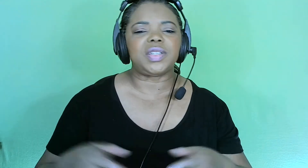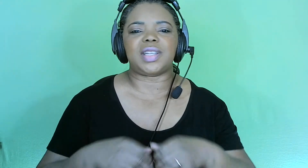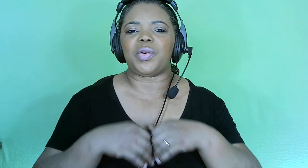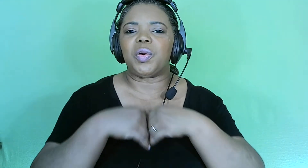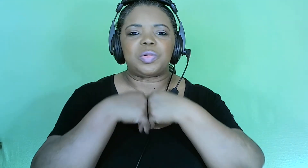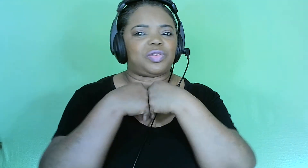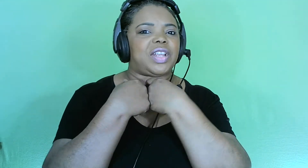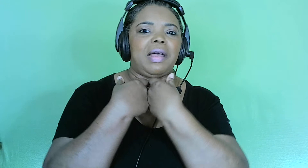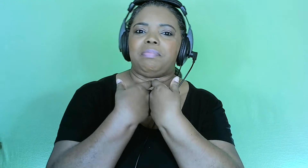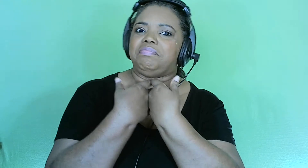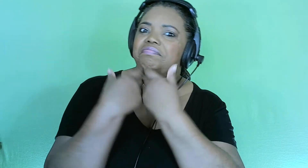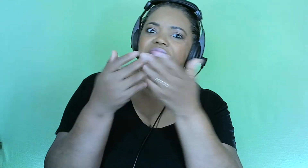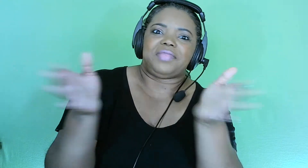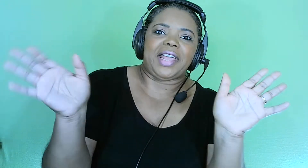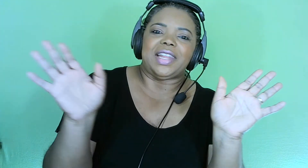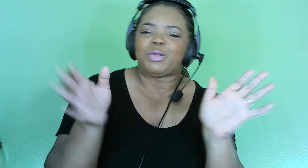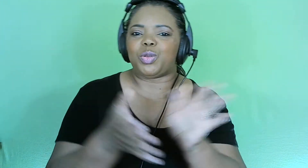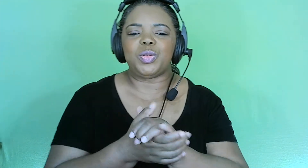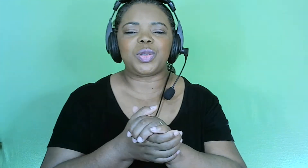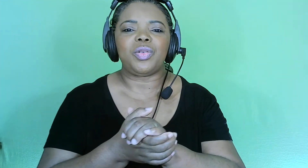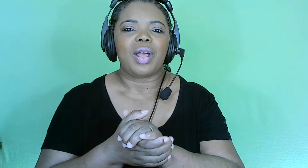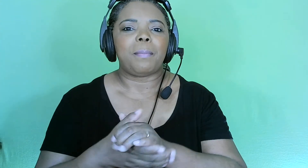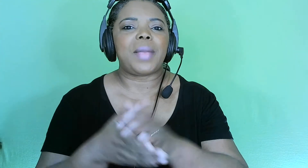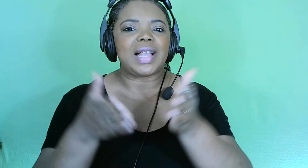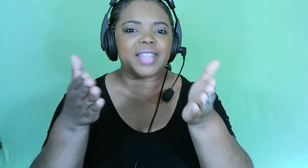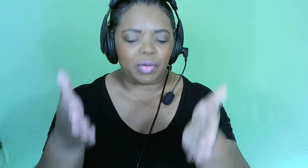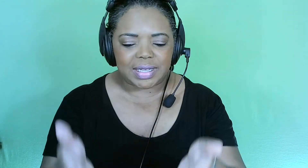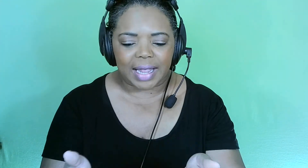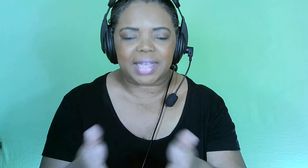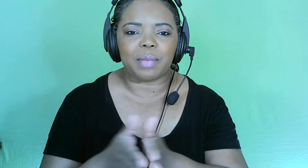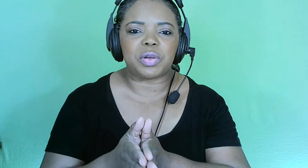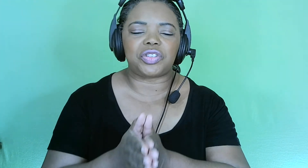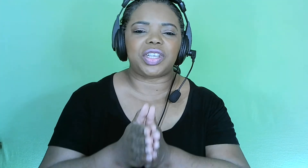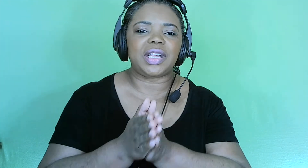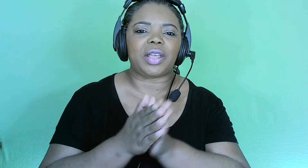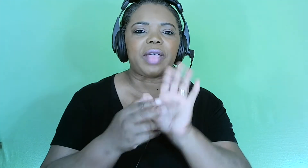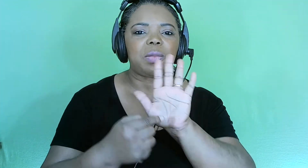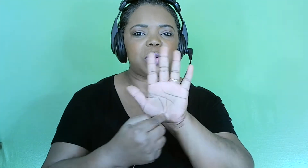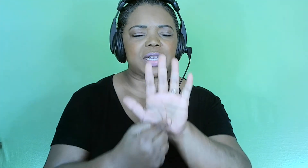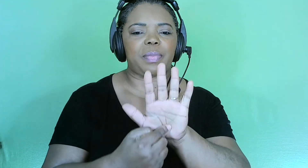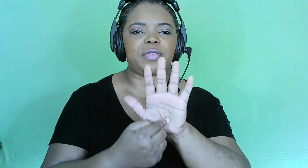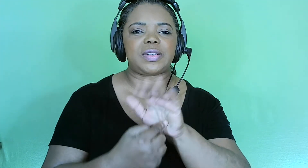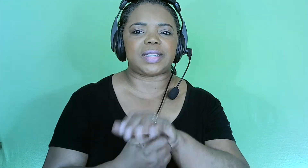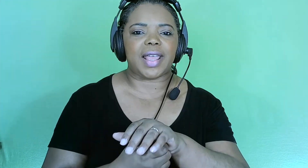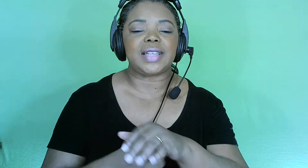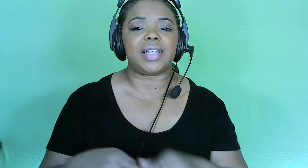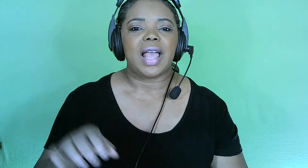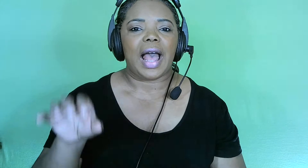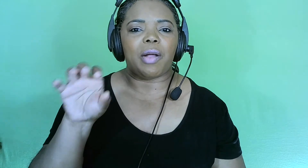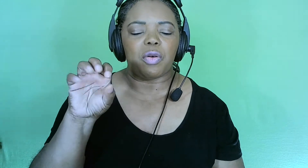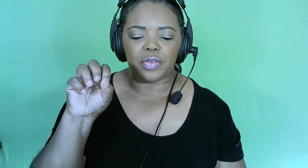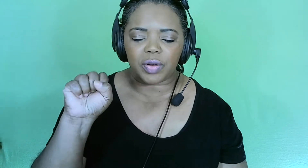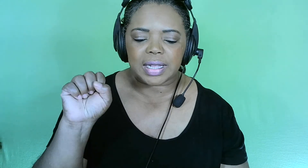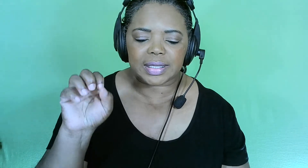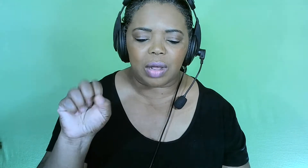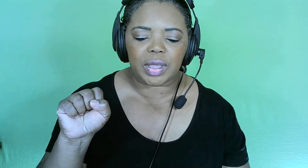usa ou já está em desuso, mas é o que está aqui na apostila que eu quero mostrar para vocês, a configuração, que